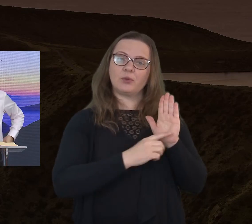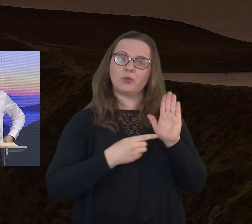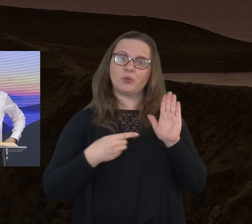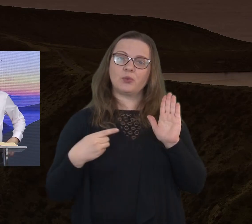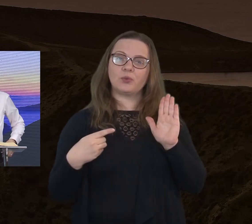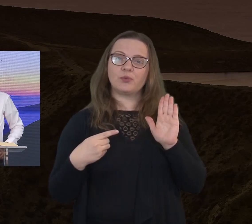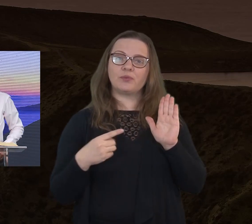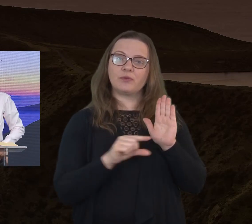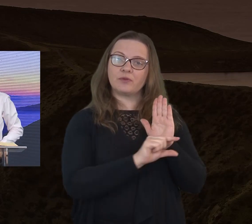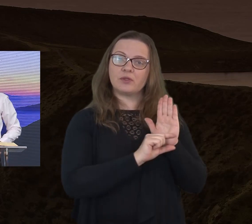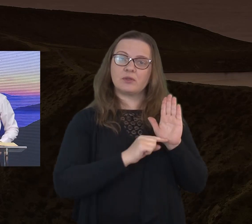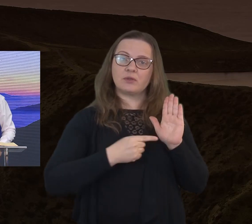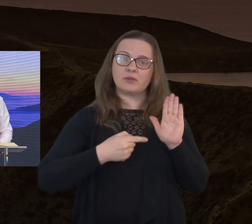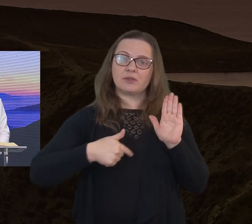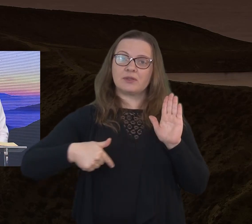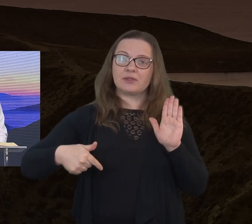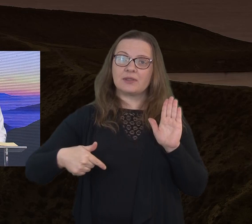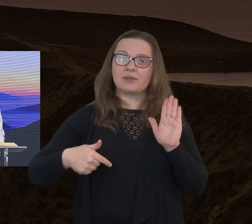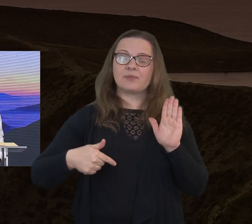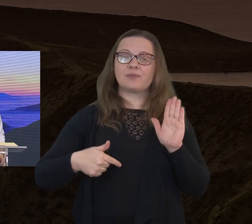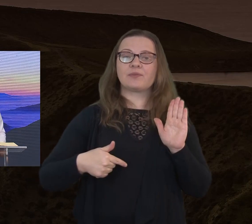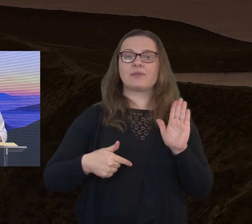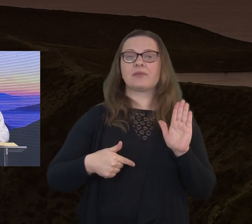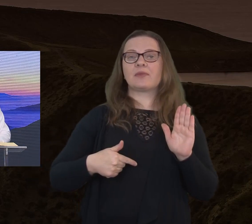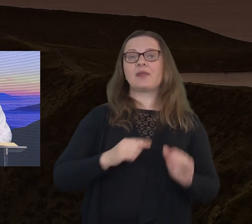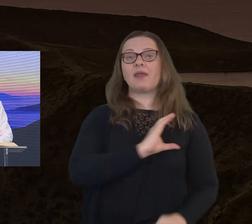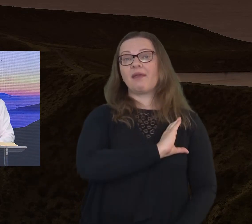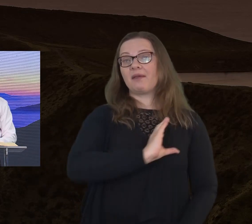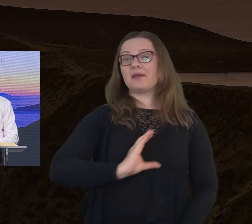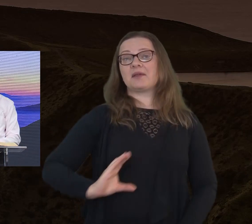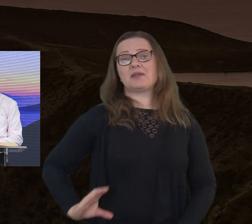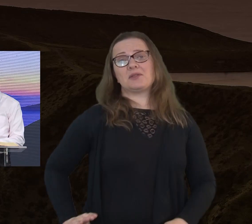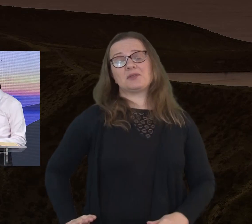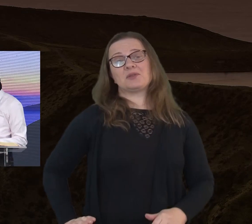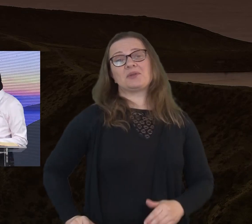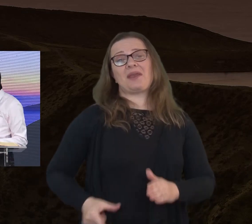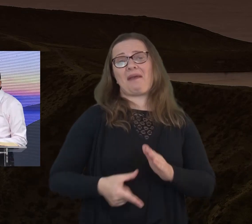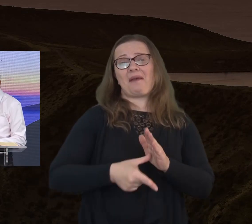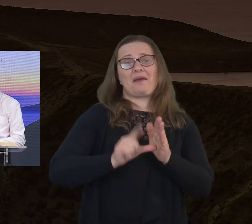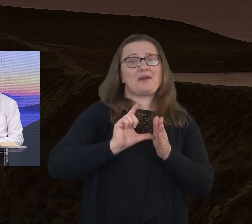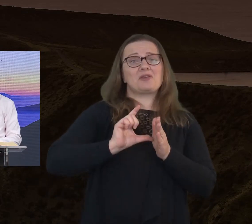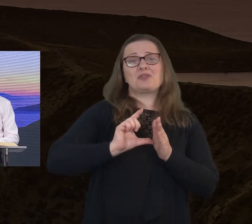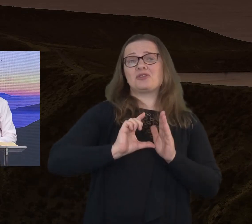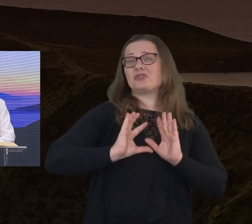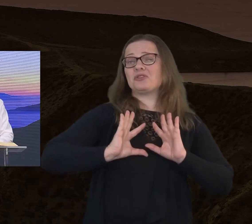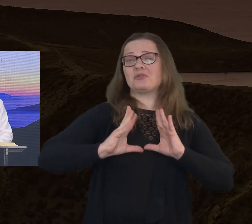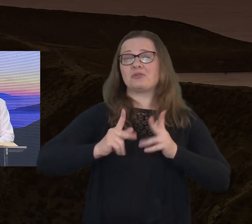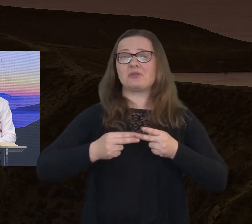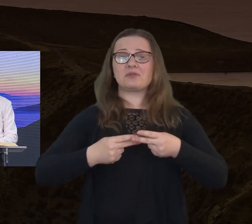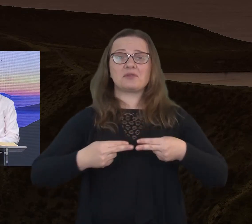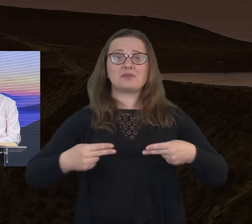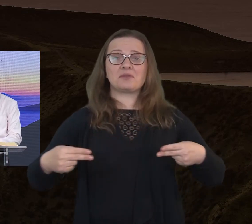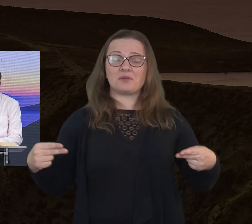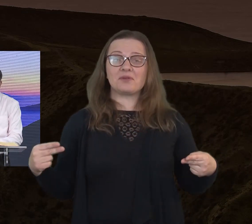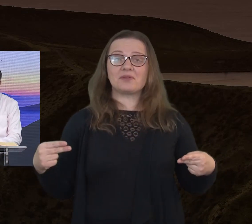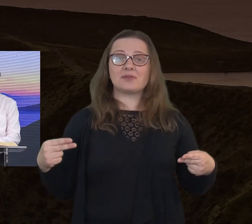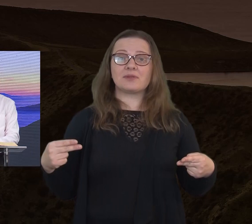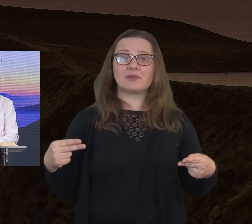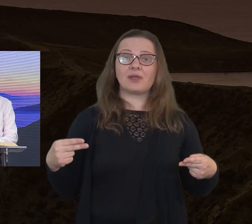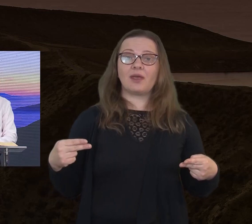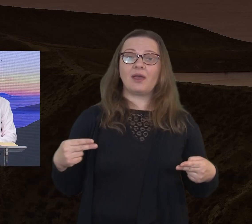aqui no versículo 17, ele é antes de todas as coisas, nele tudo subsiste, são essas figuras.